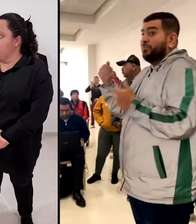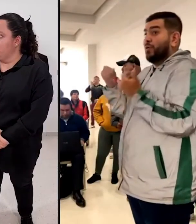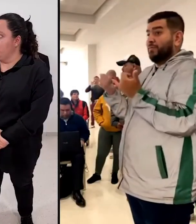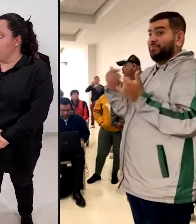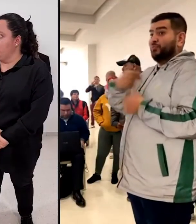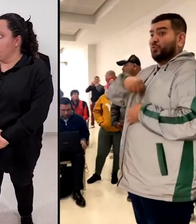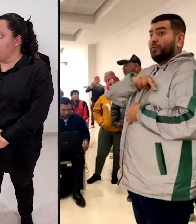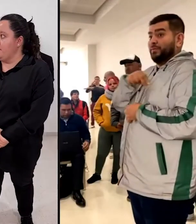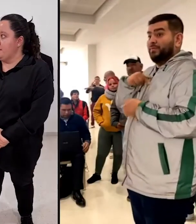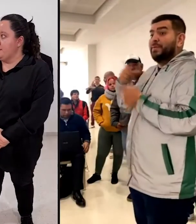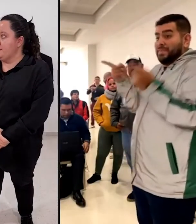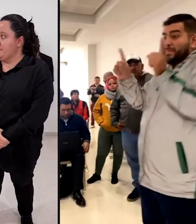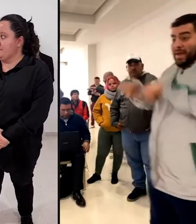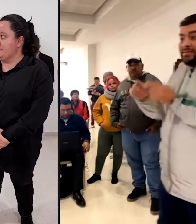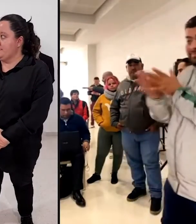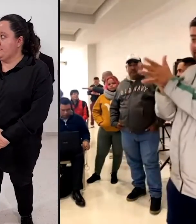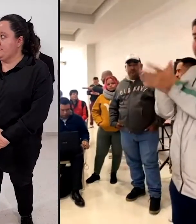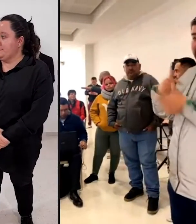sí